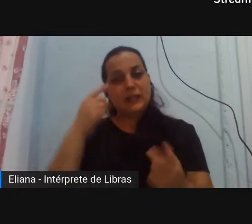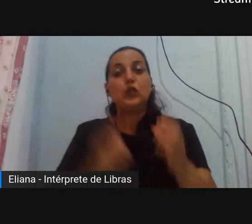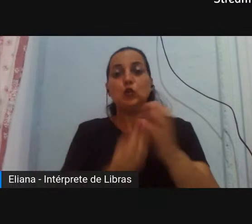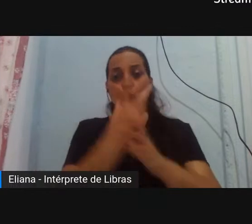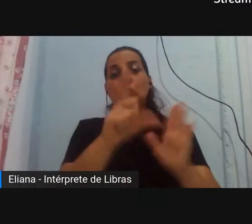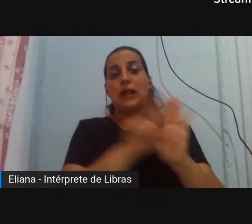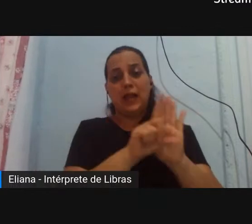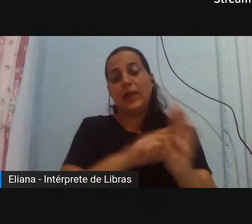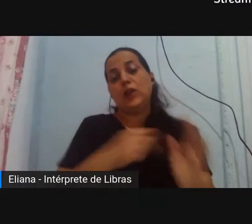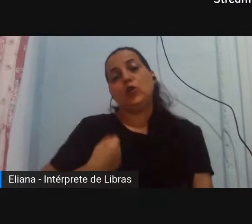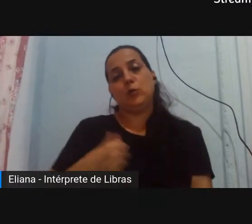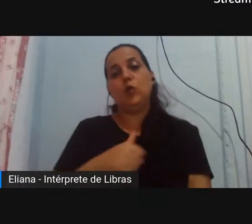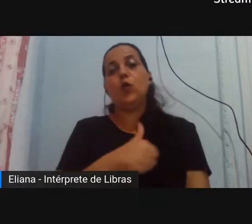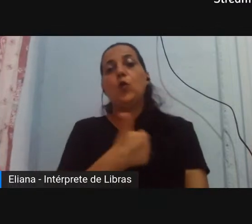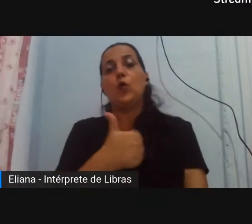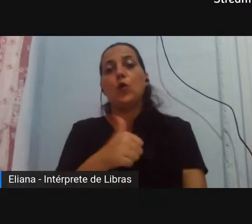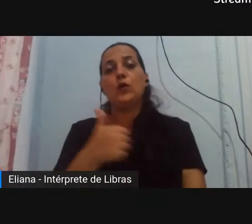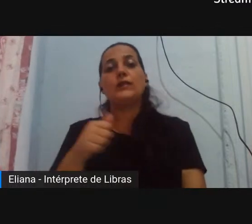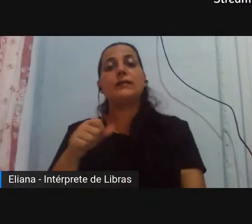11.892,